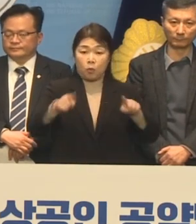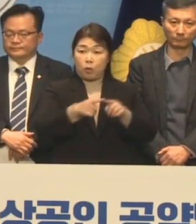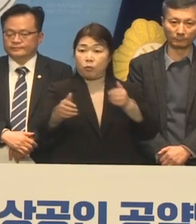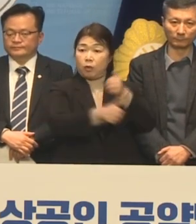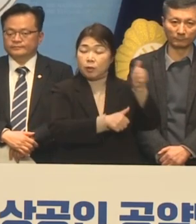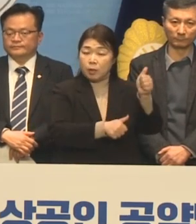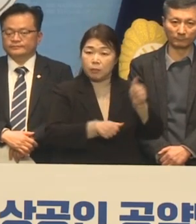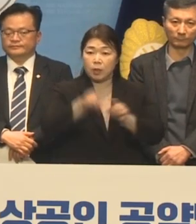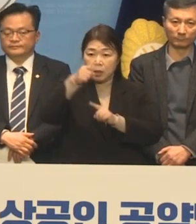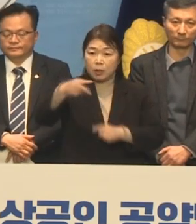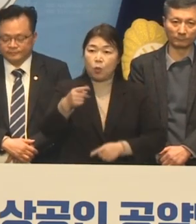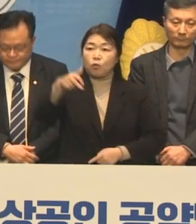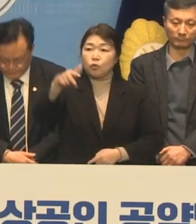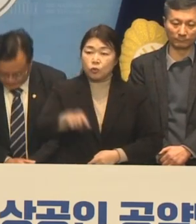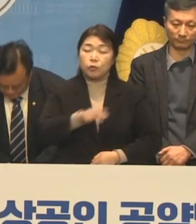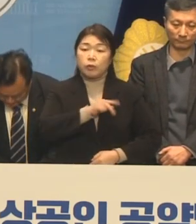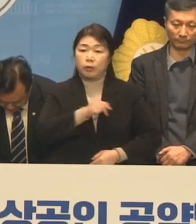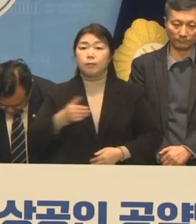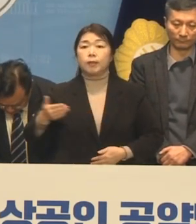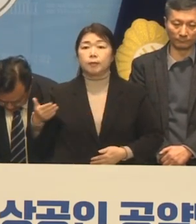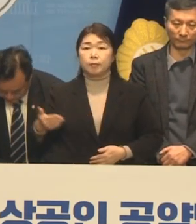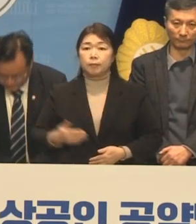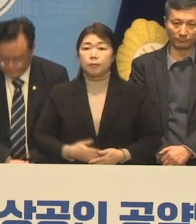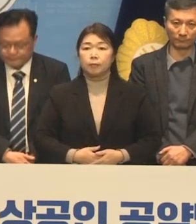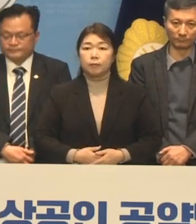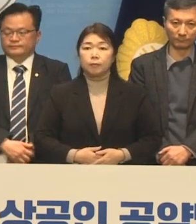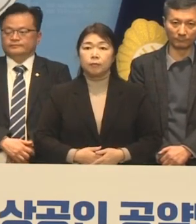공동위원장 이동주 의원님이십니다.